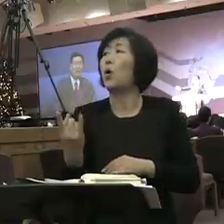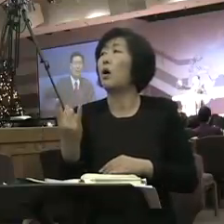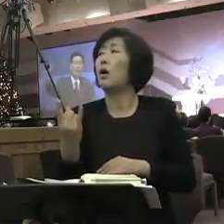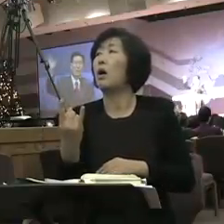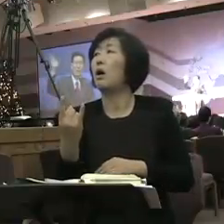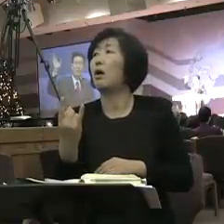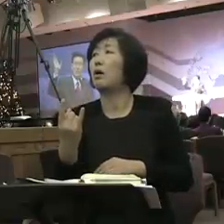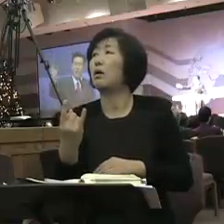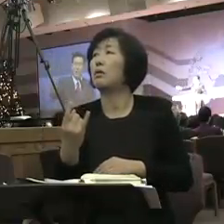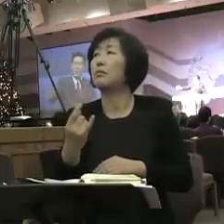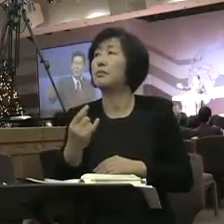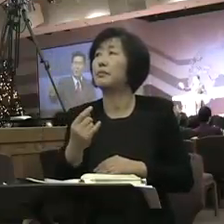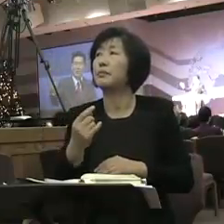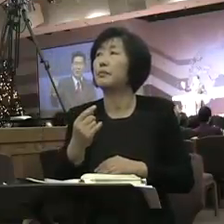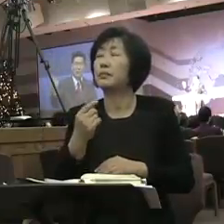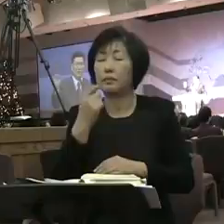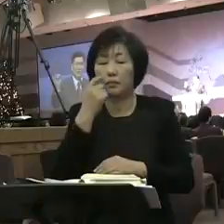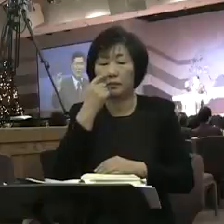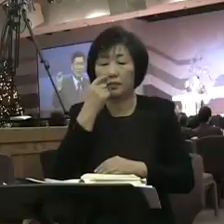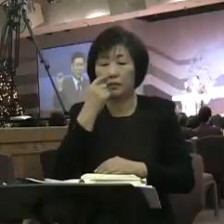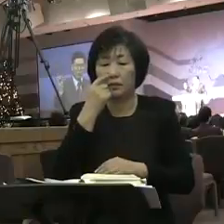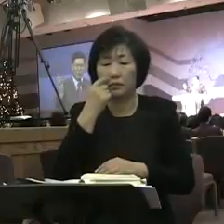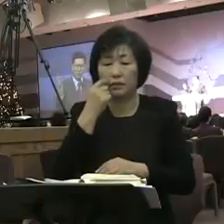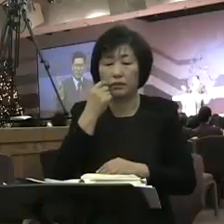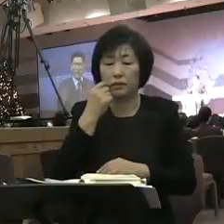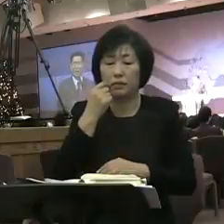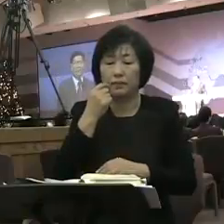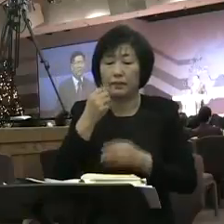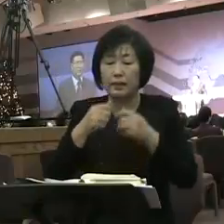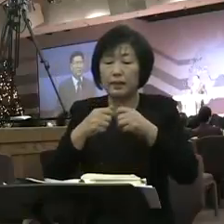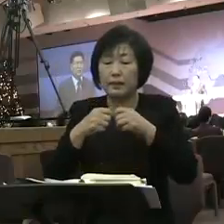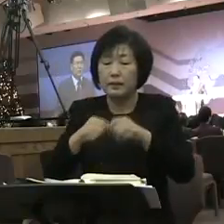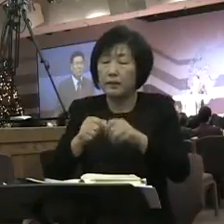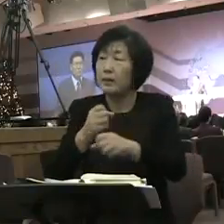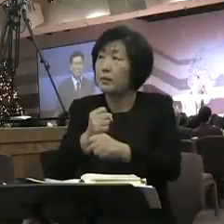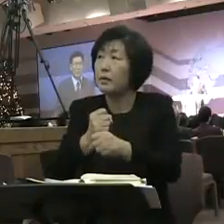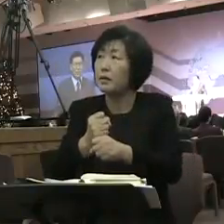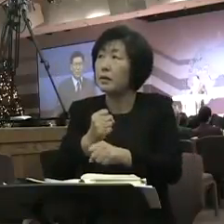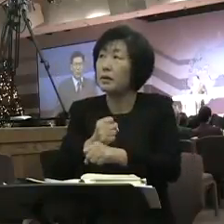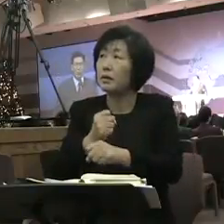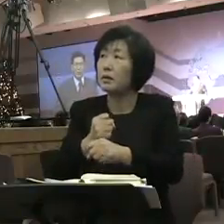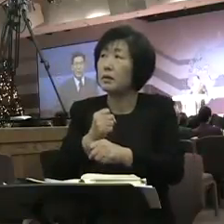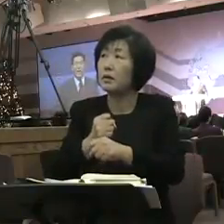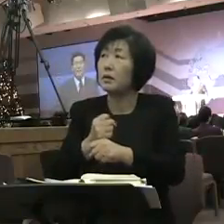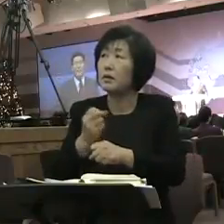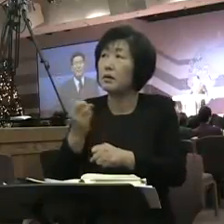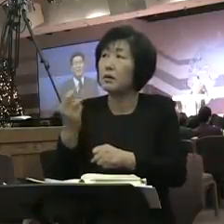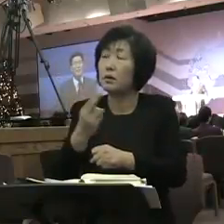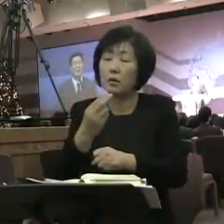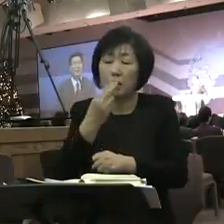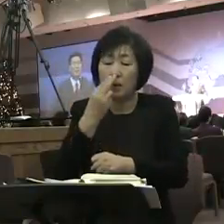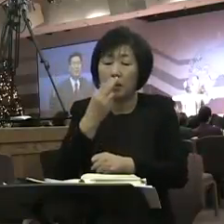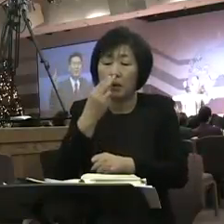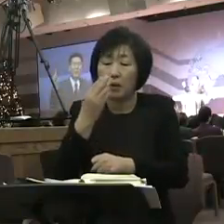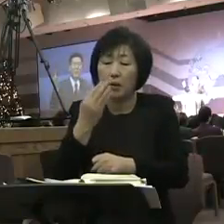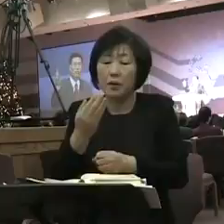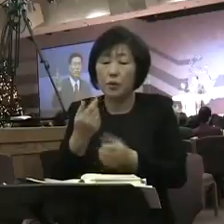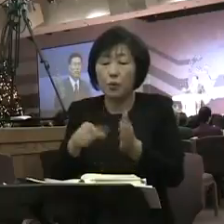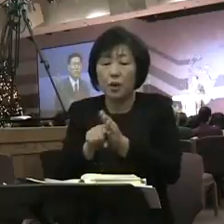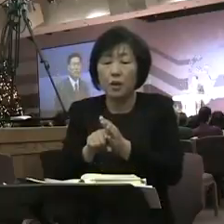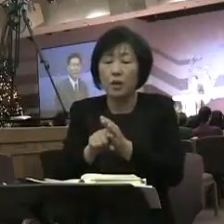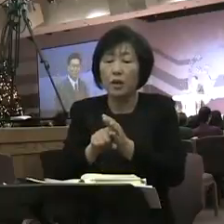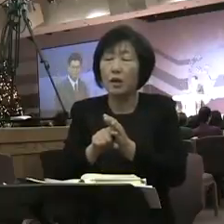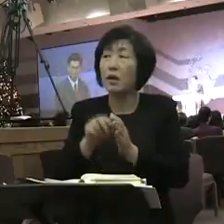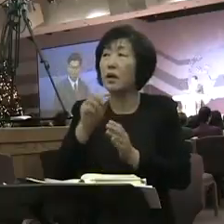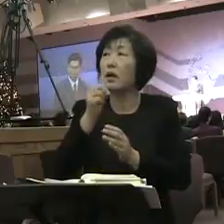얼마나 이 생화처럼 그렇게 섬세하게 만들어지는지요. 그리고 또 향기까지 나기 위해서